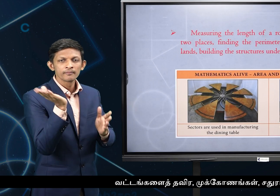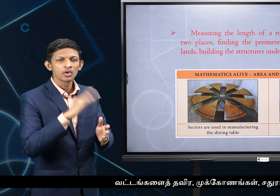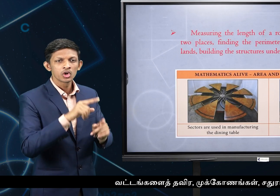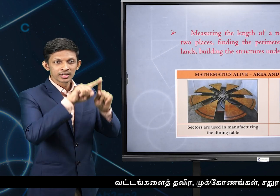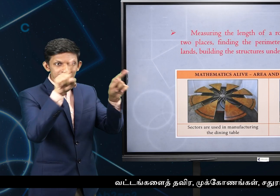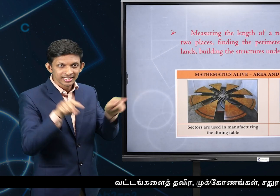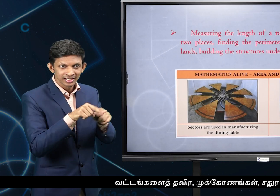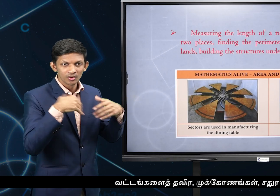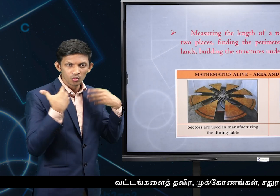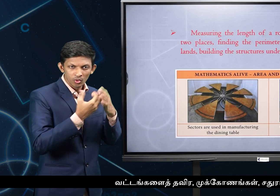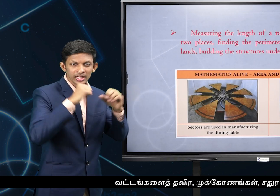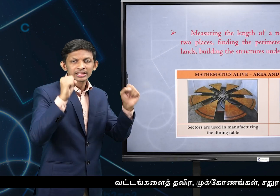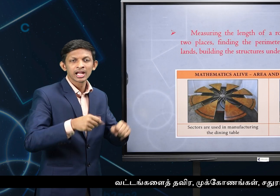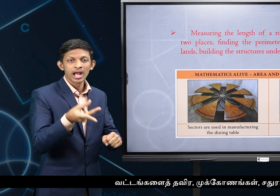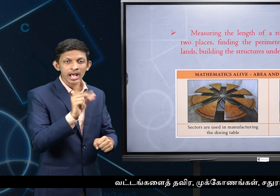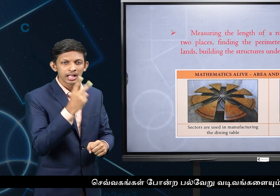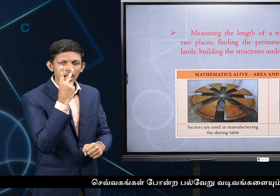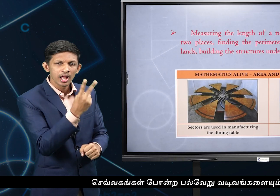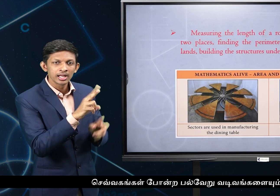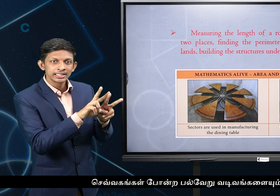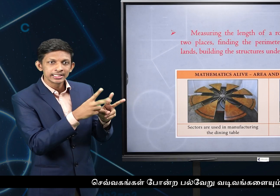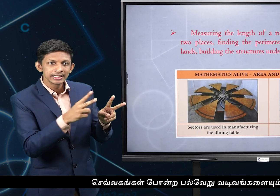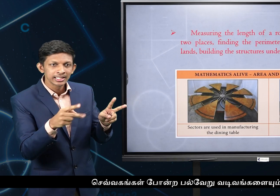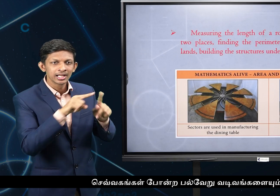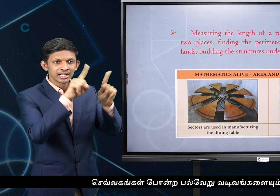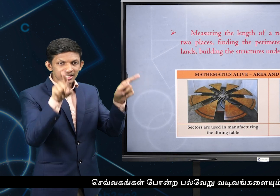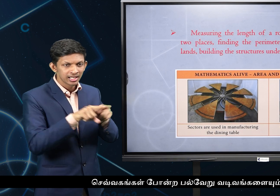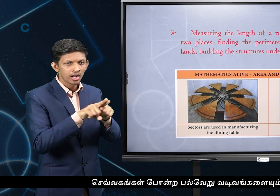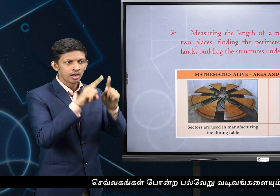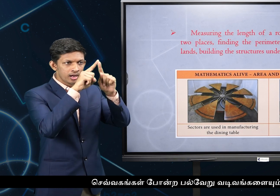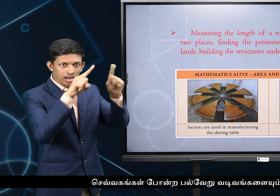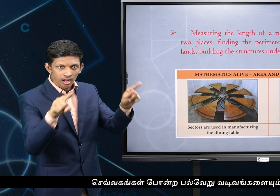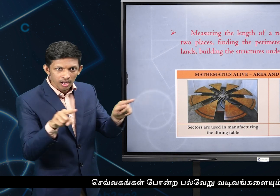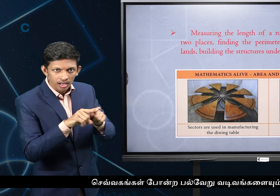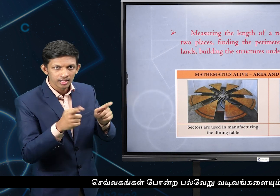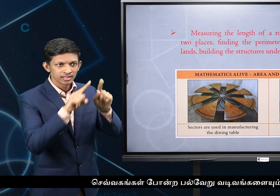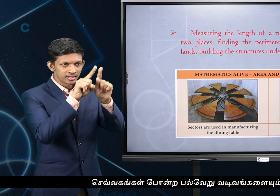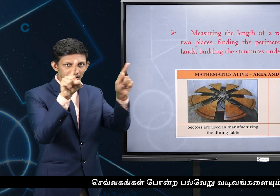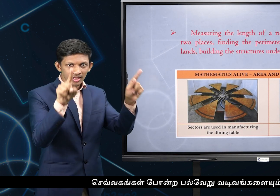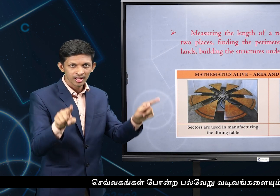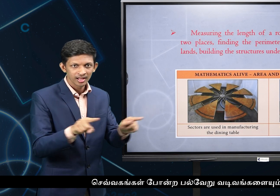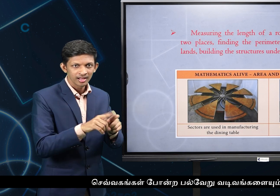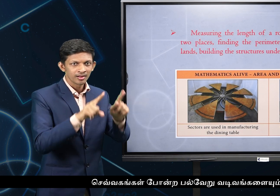தவிர முக்கோணங்கள், சதுரங்கள், செவ்வகங்கள் போன்ற பல்வேறு வடிவங்களையும் காணலாம்.